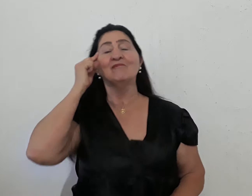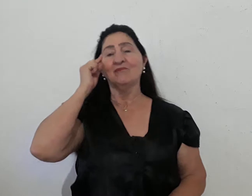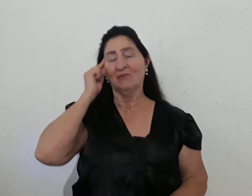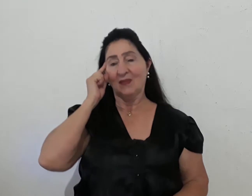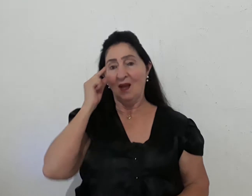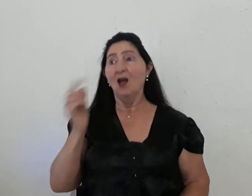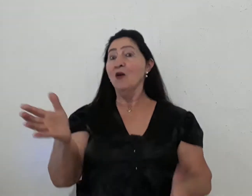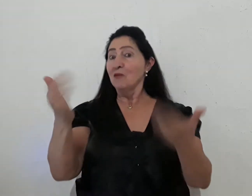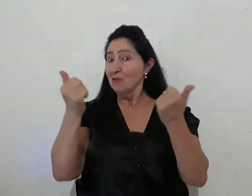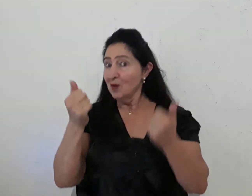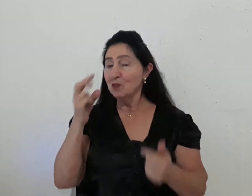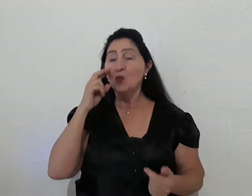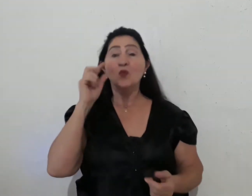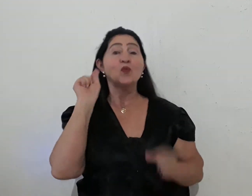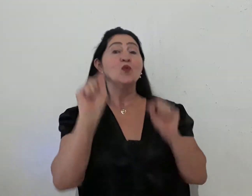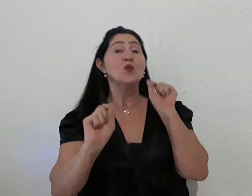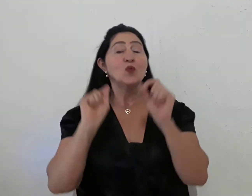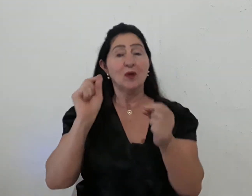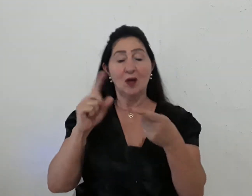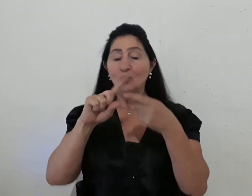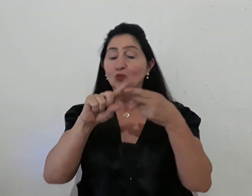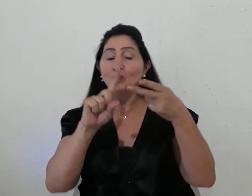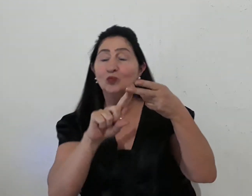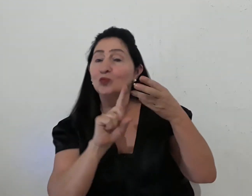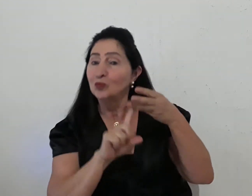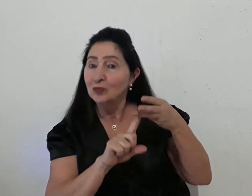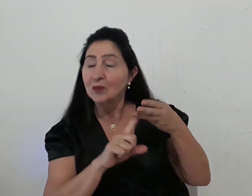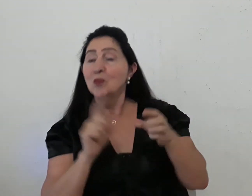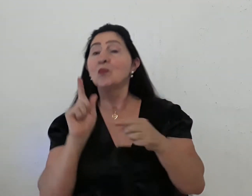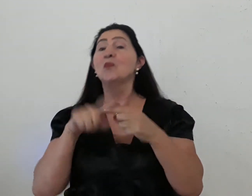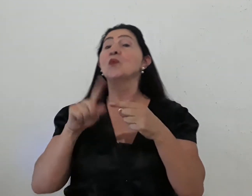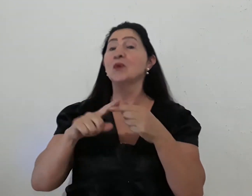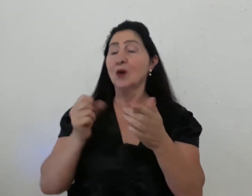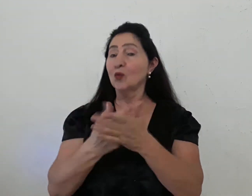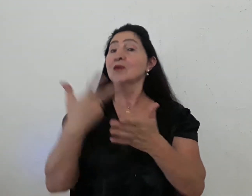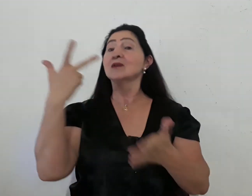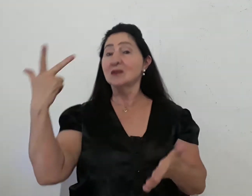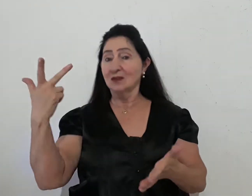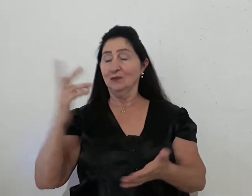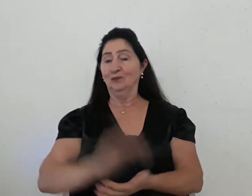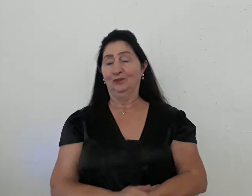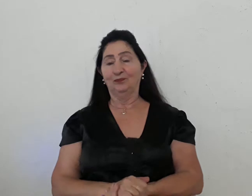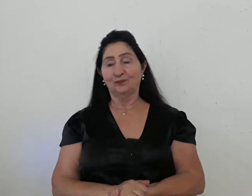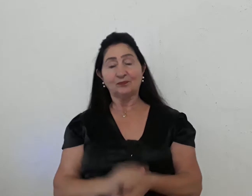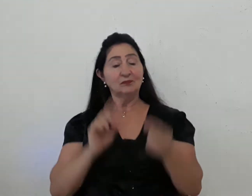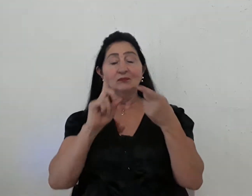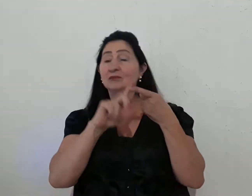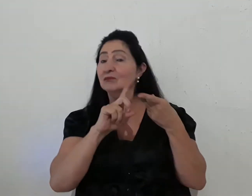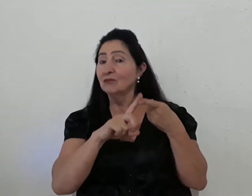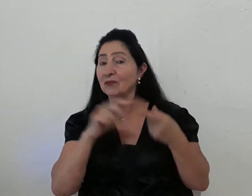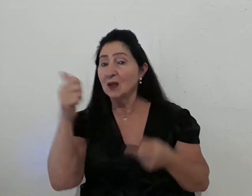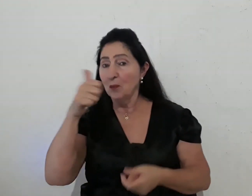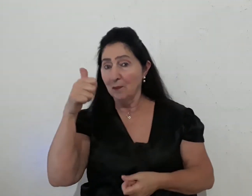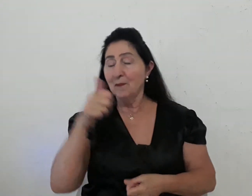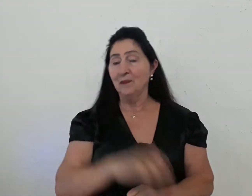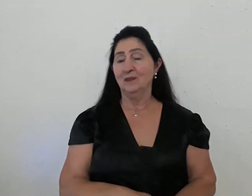ver então 3 motivos para isso acontecer? Em primeiro lugar, você